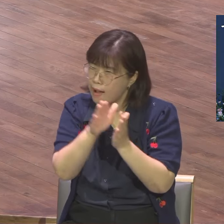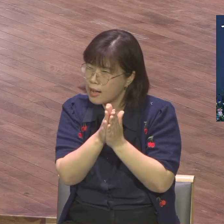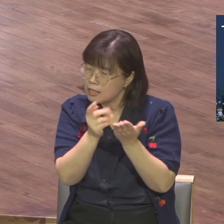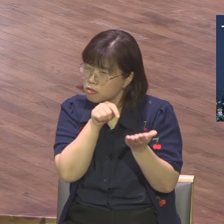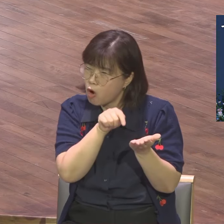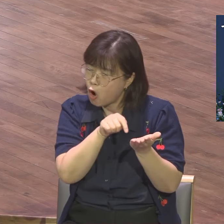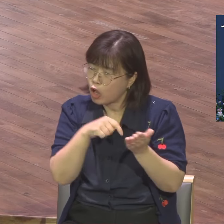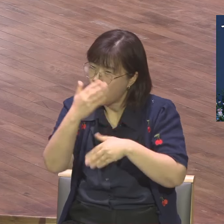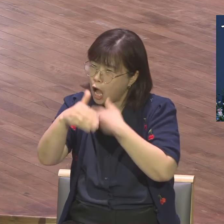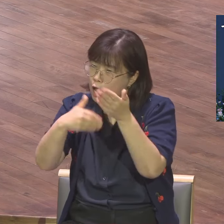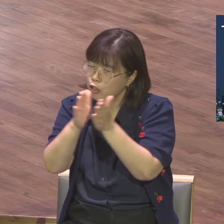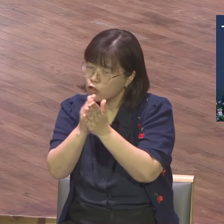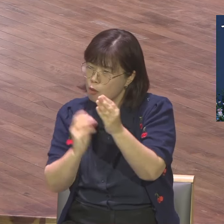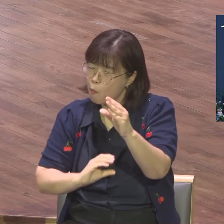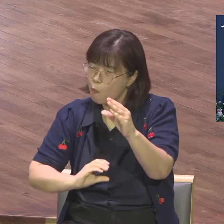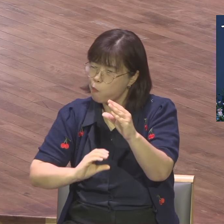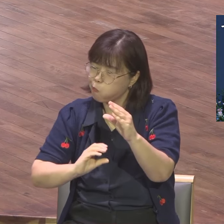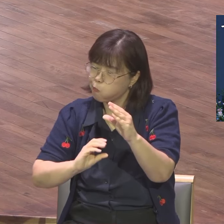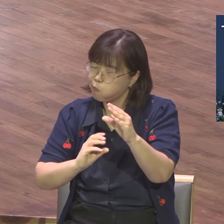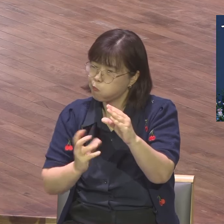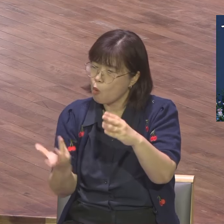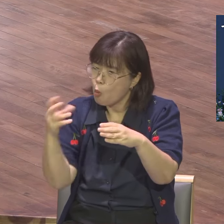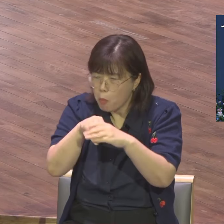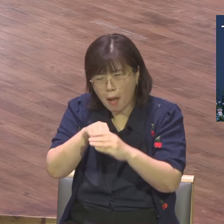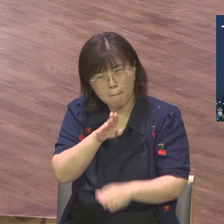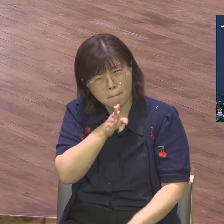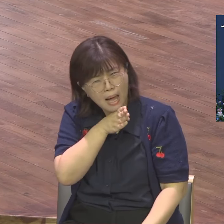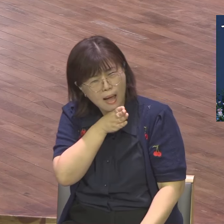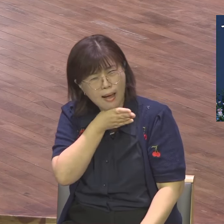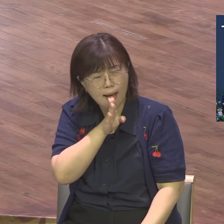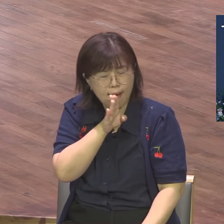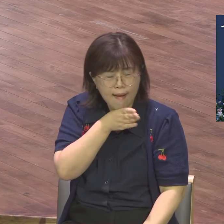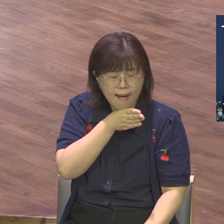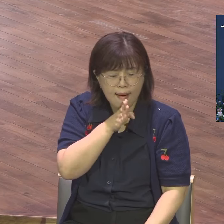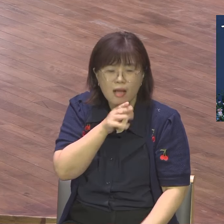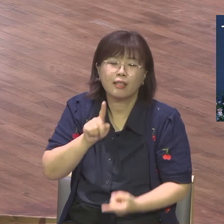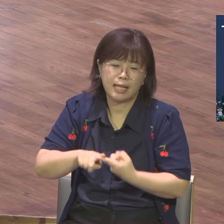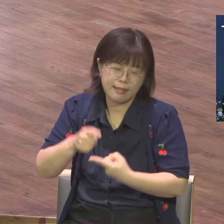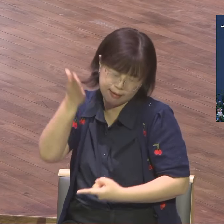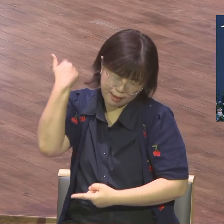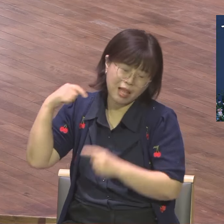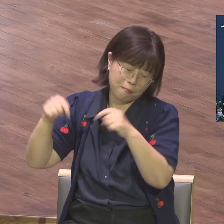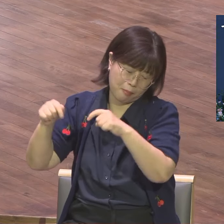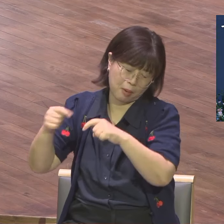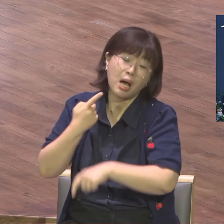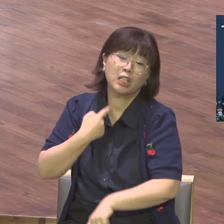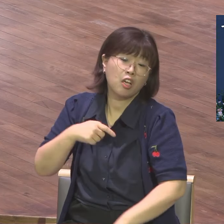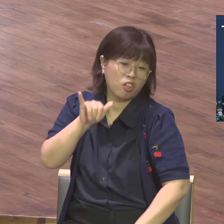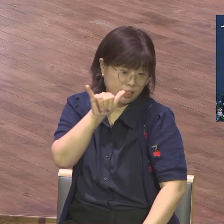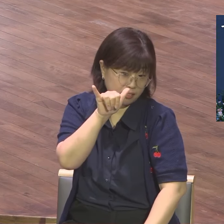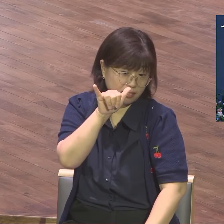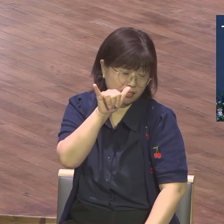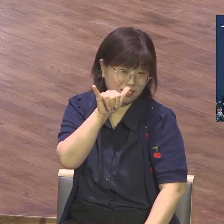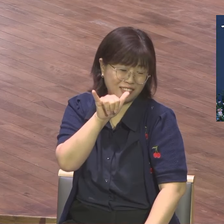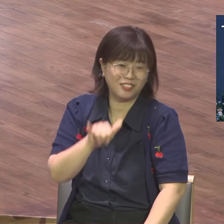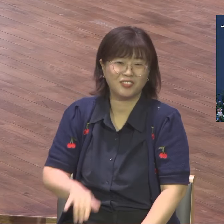하는가? 그리고 정경으로 인정한다면 어떻게 이걸 해석할 것인가? 분명한